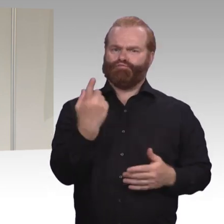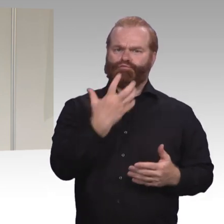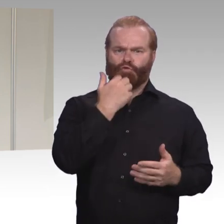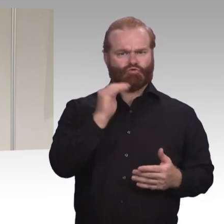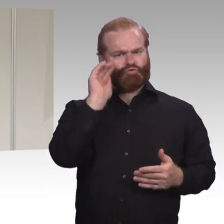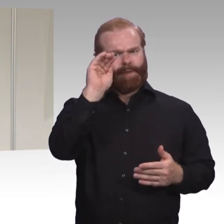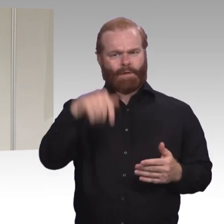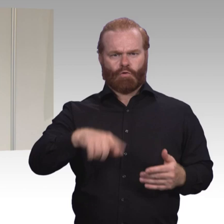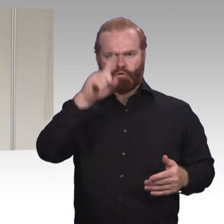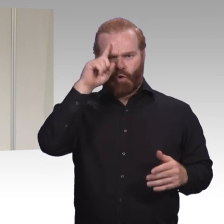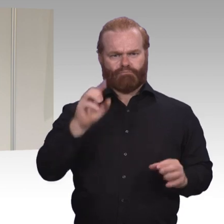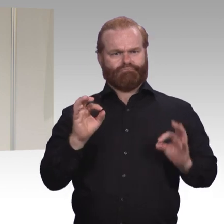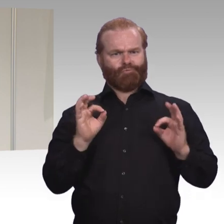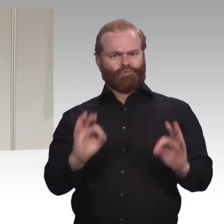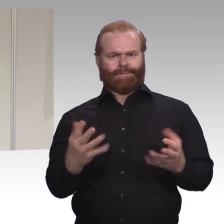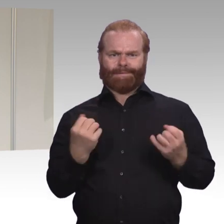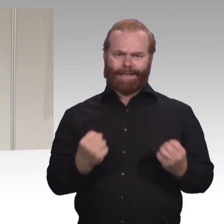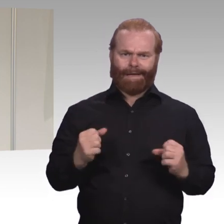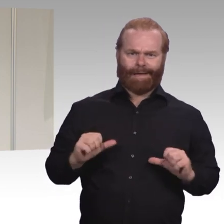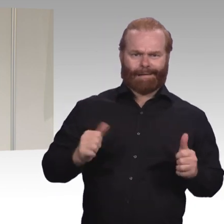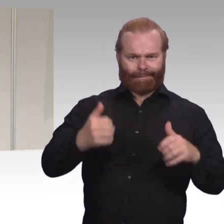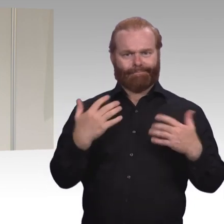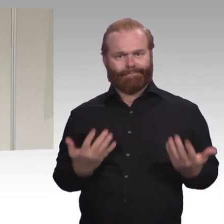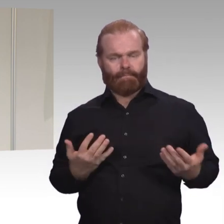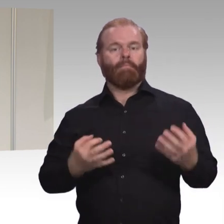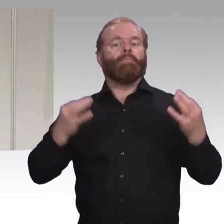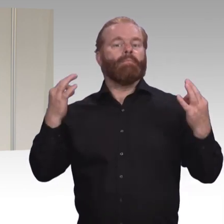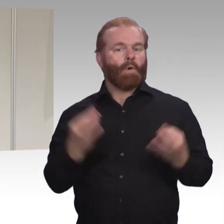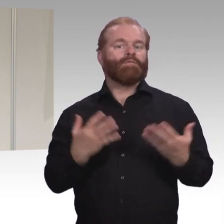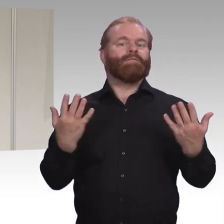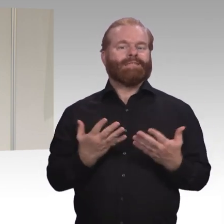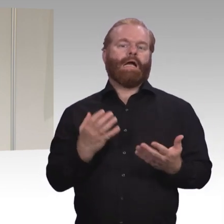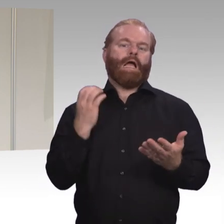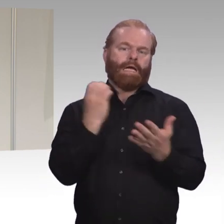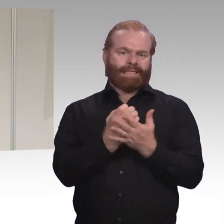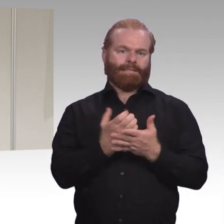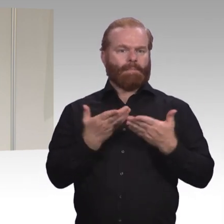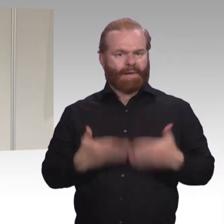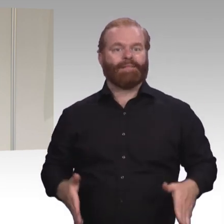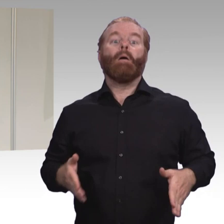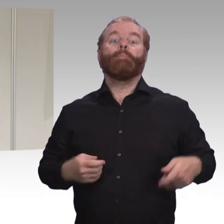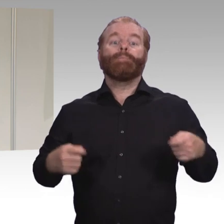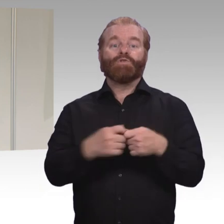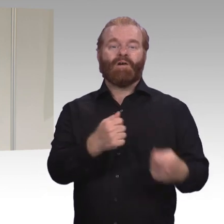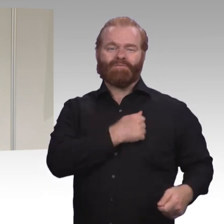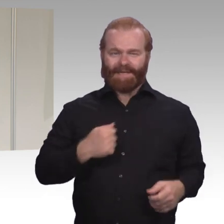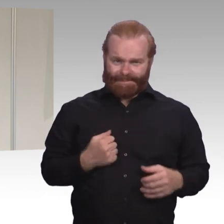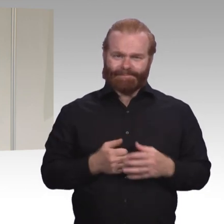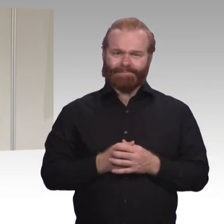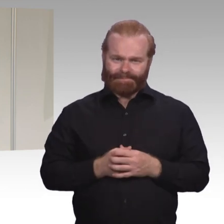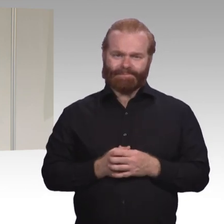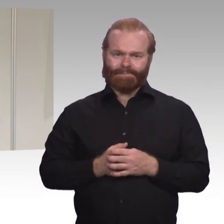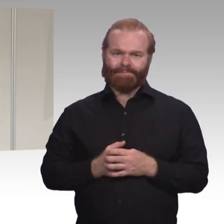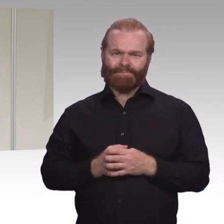Bundeswehr. Lange, ja vielleicht zu lange, haben wir daran geglaubt, dass die Welt um uns herum immer friedlicher,